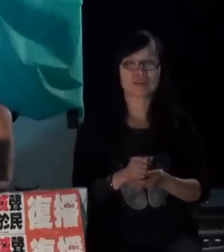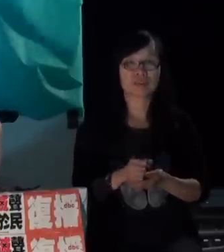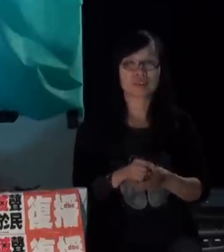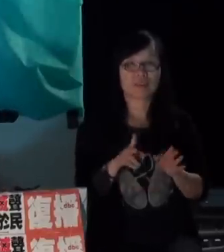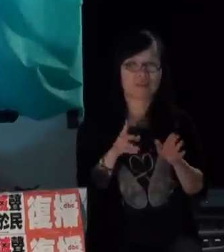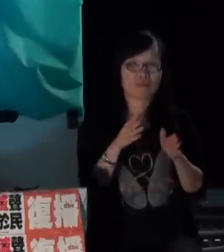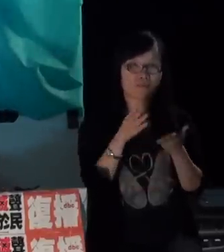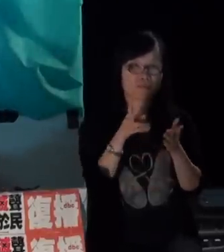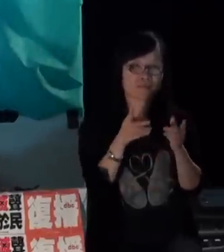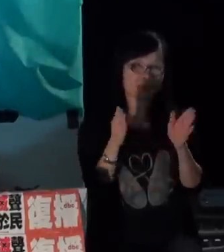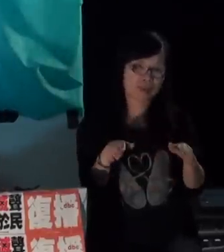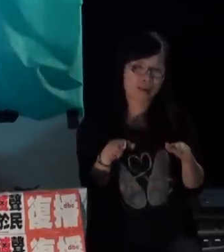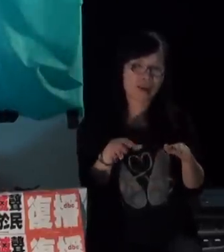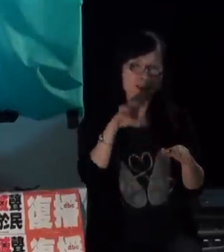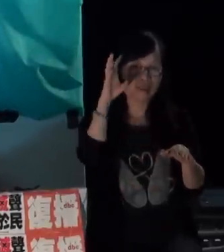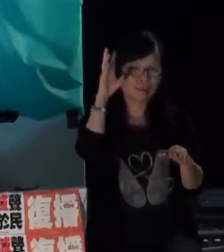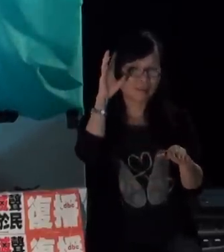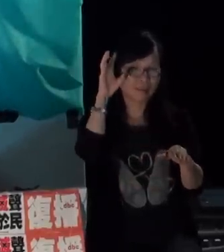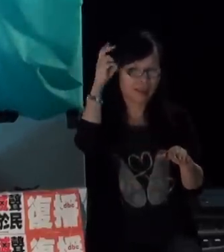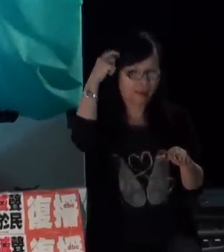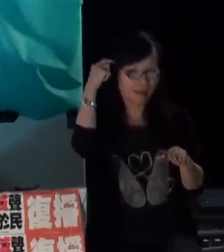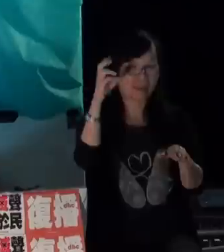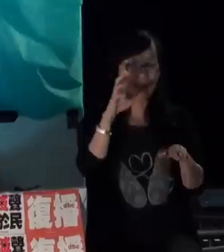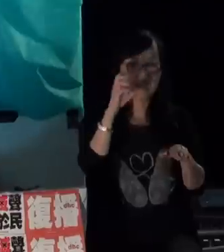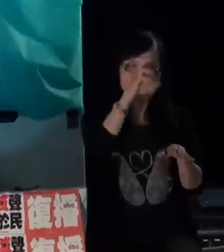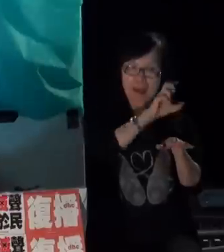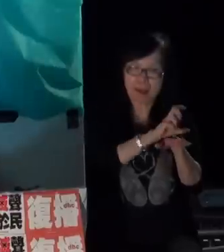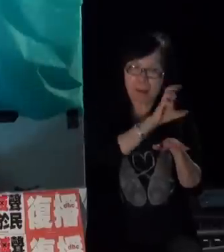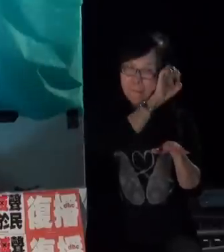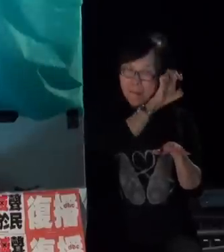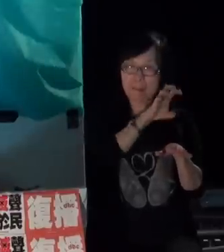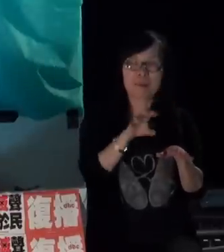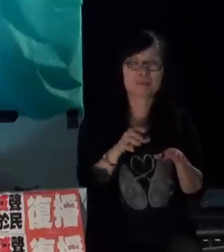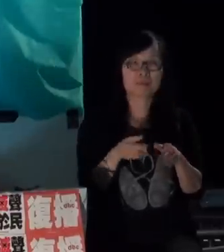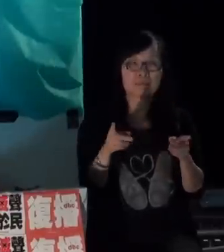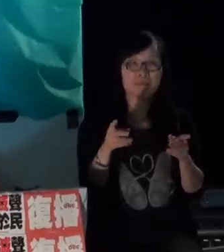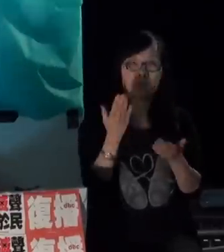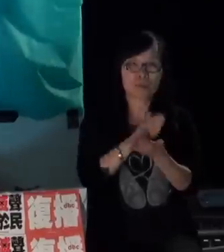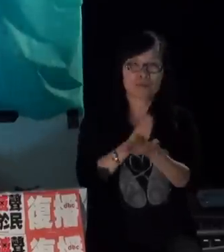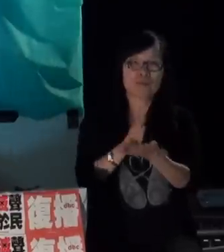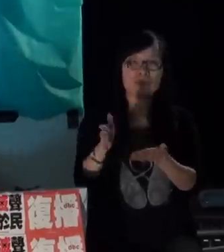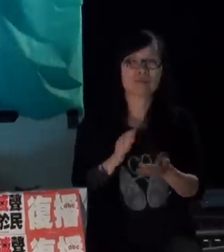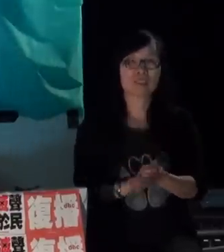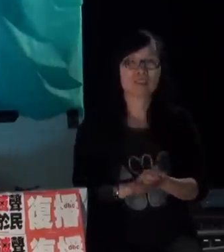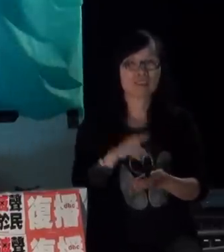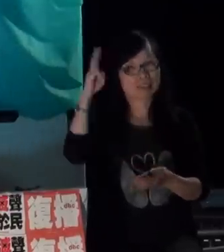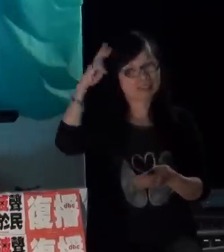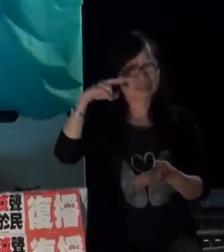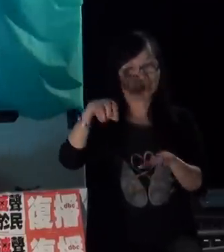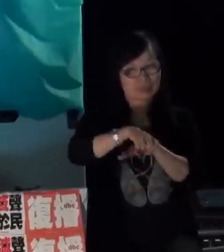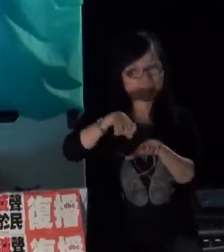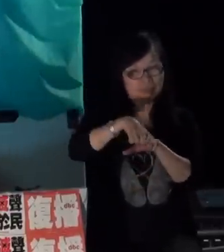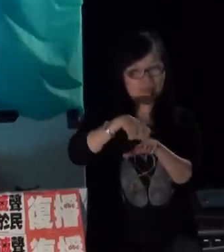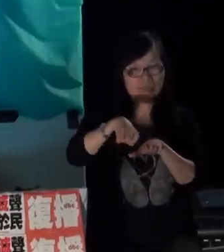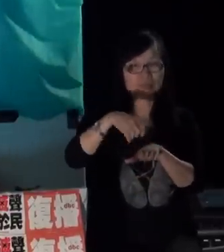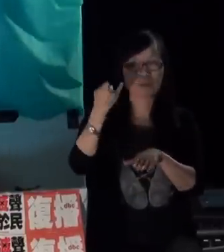鴦腳咧，一隻馬一隻黑，咁你帶啲鞋友去點擦咧？哥， 真係呢一兩年咧，成鬼日都擦錯鞋拍，拉落錯